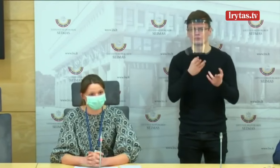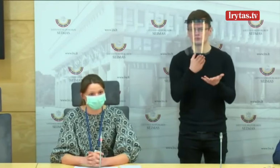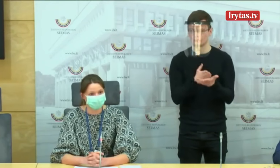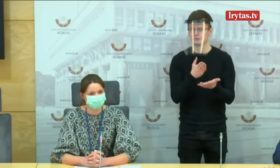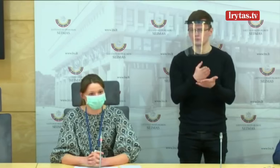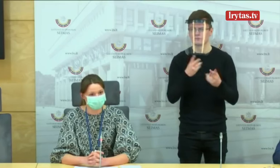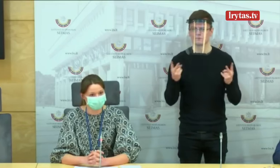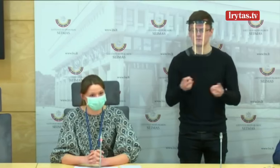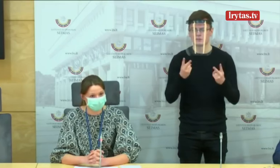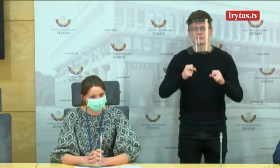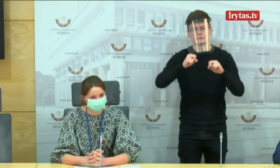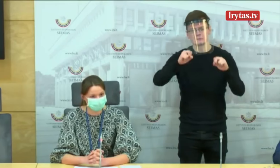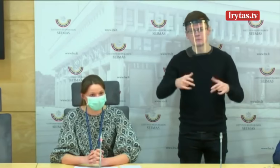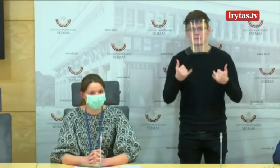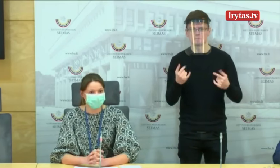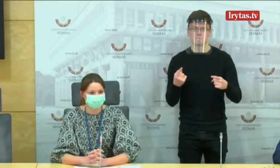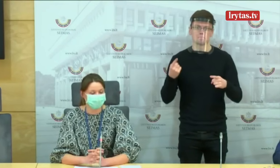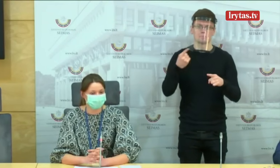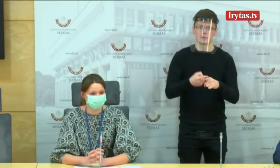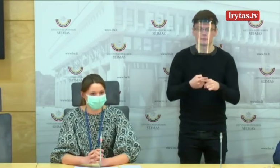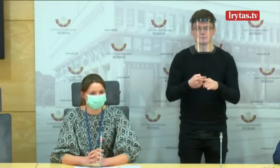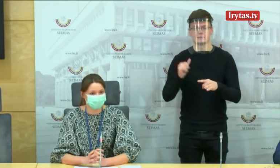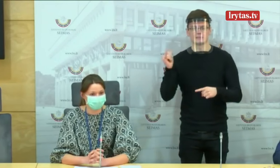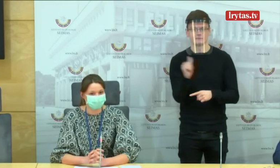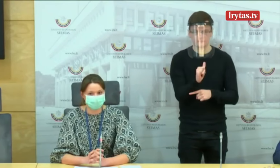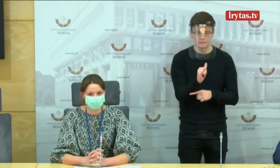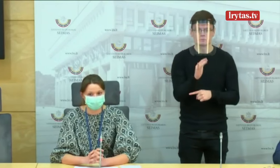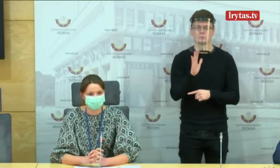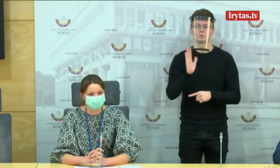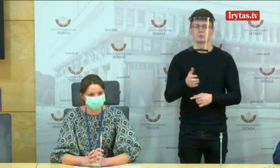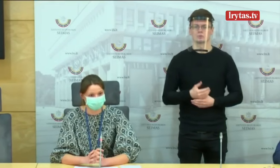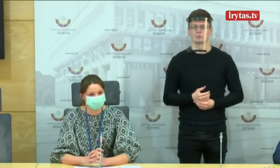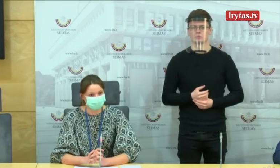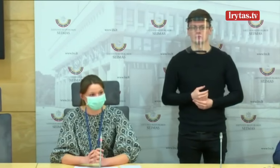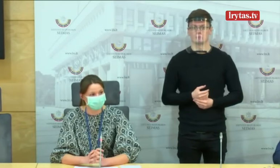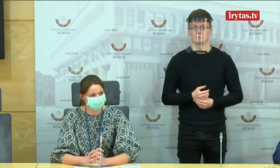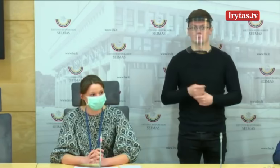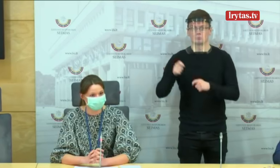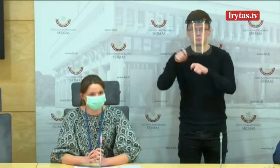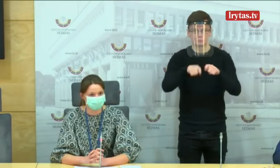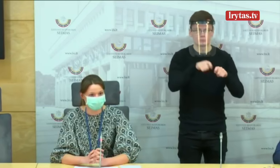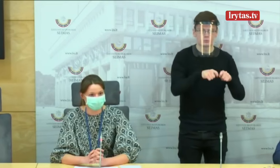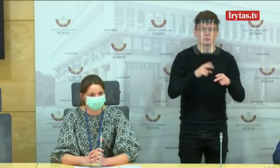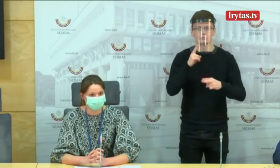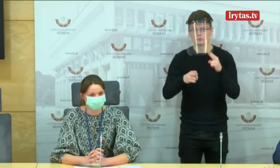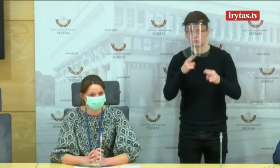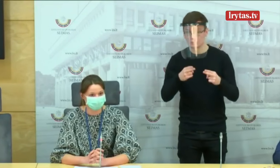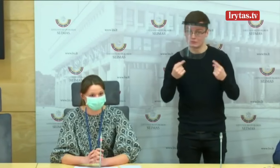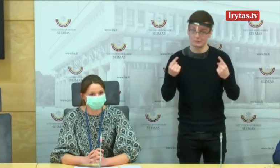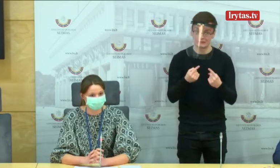dar atliks papildomą vertinimą ir pasižiūrės, ar tie nuogąstavimai pasitvirtins, kas būtent yra susijęs su